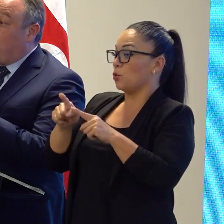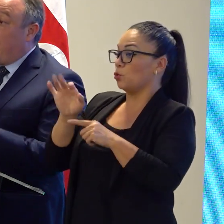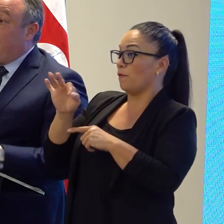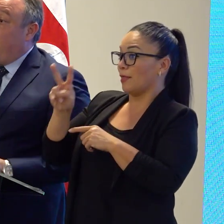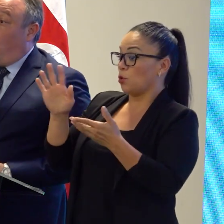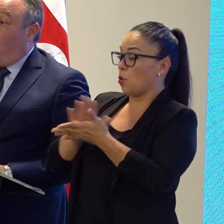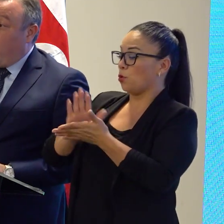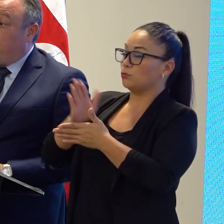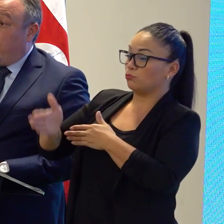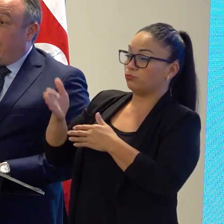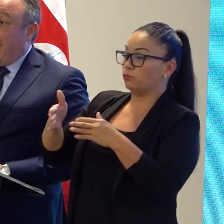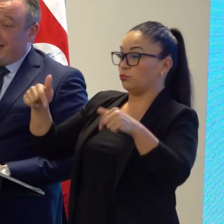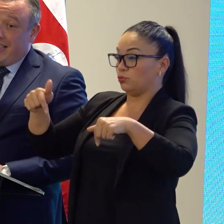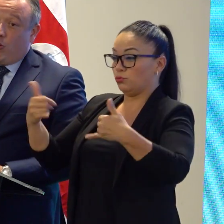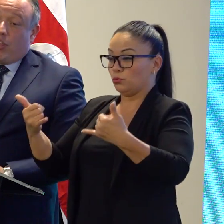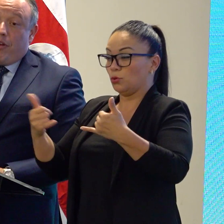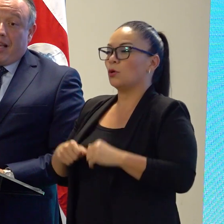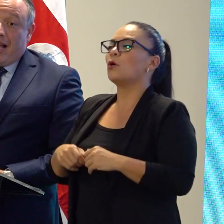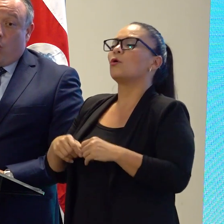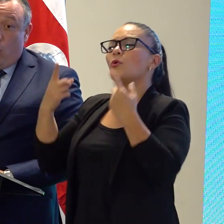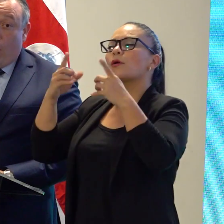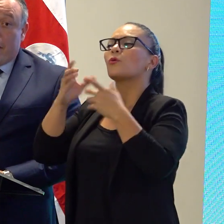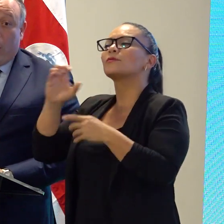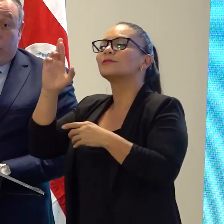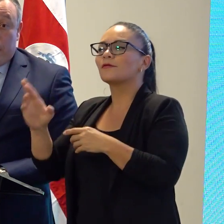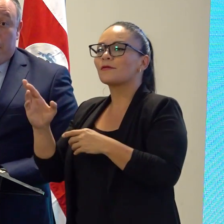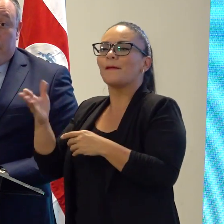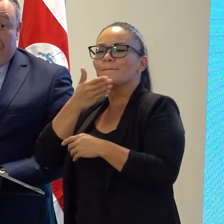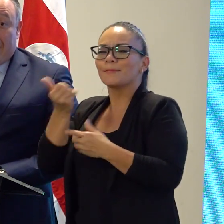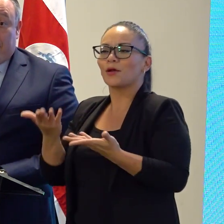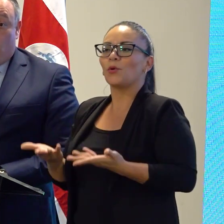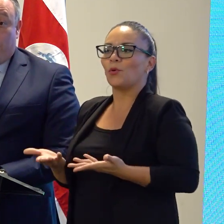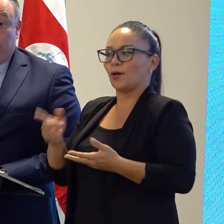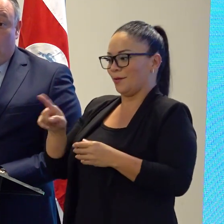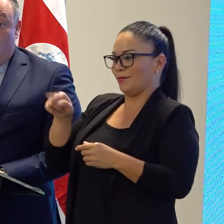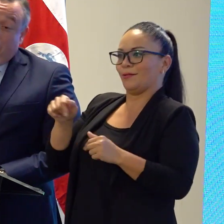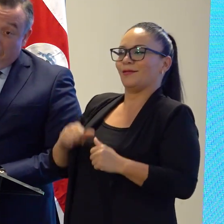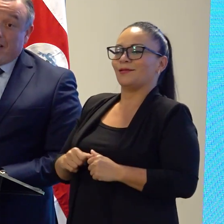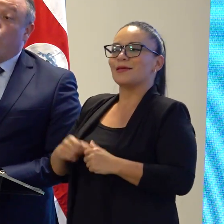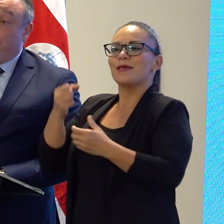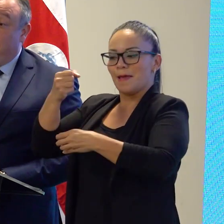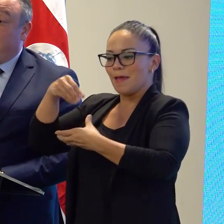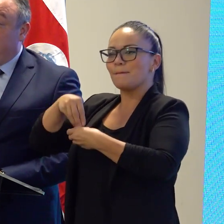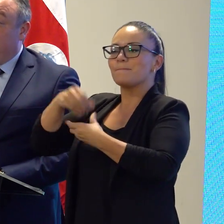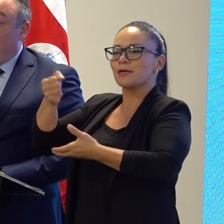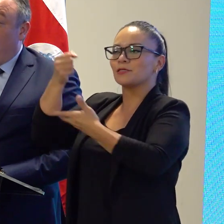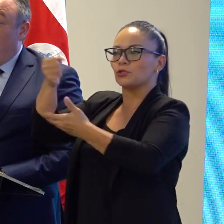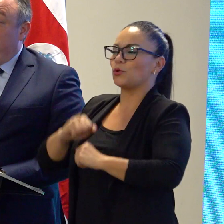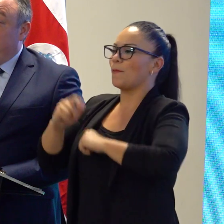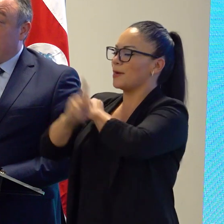cuellos de botella hoy hacen de Costa Rica un lugar mejor para la inversión un país más confiable